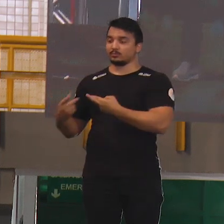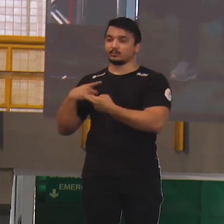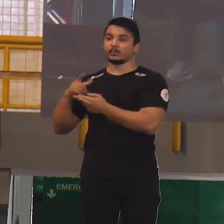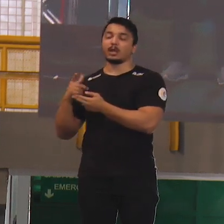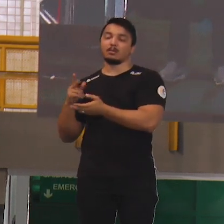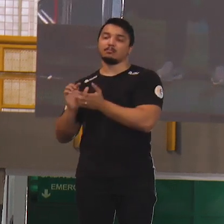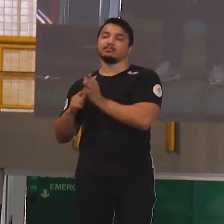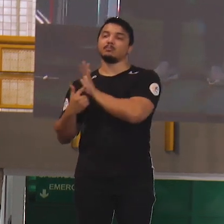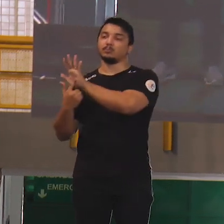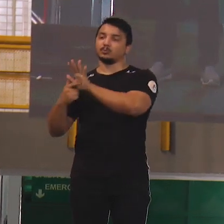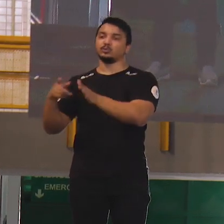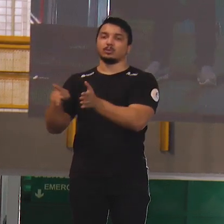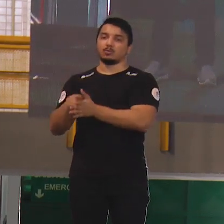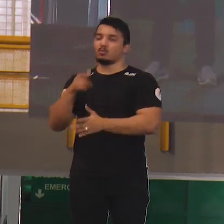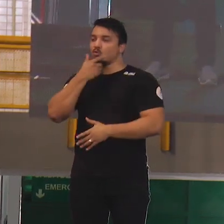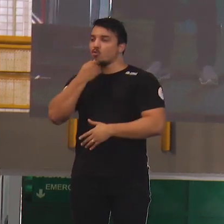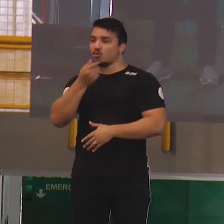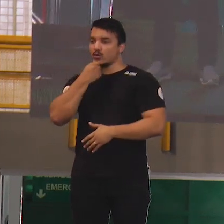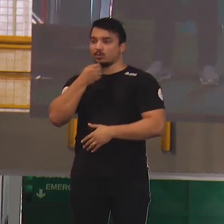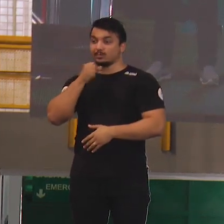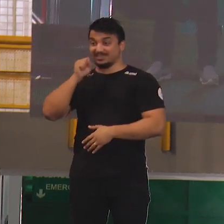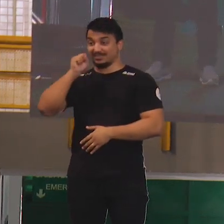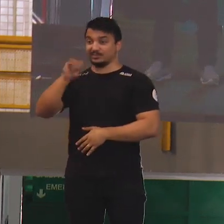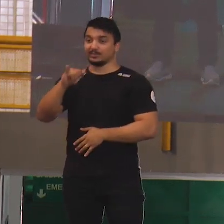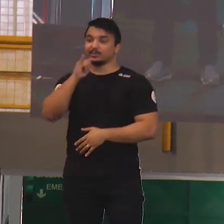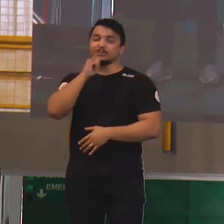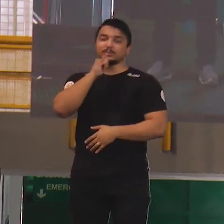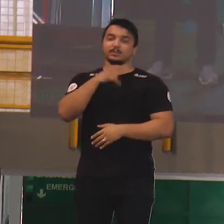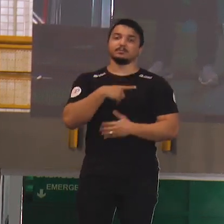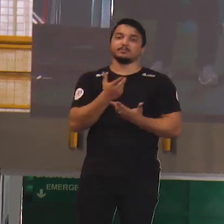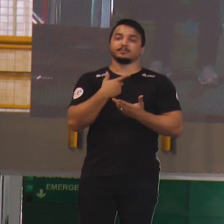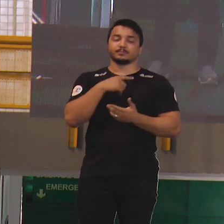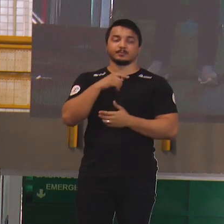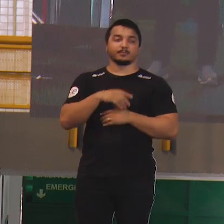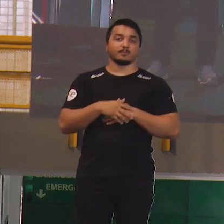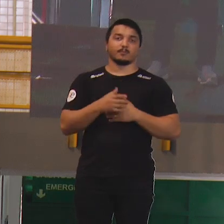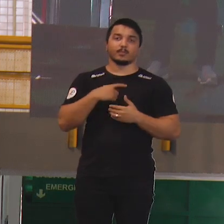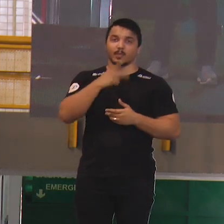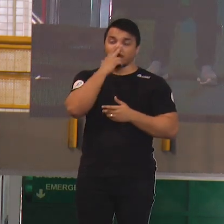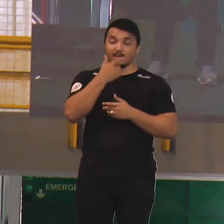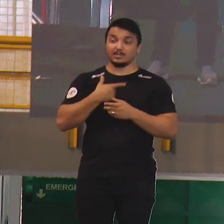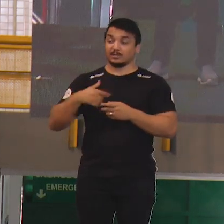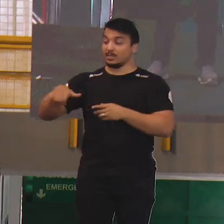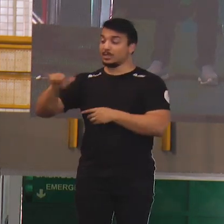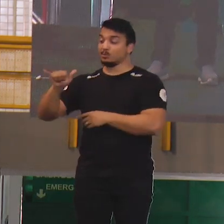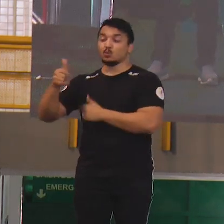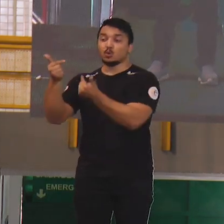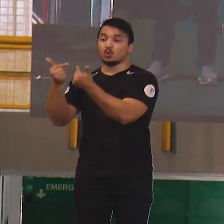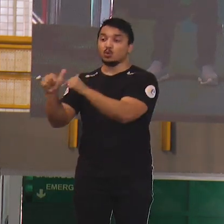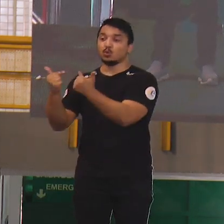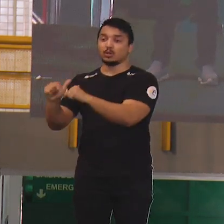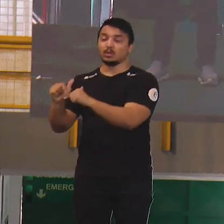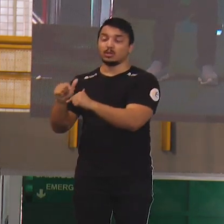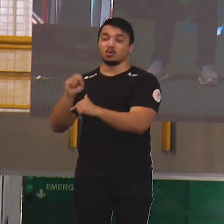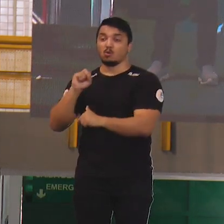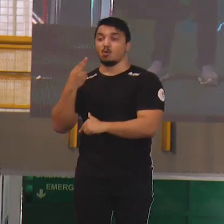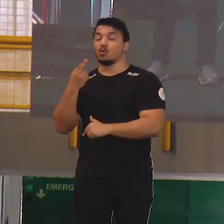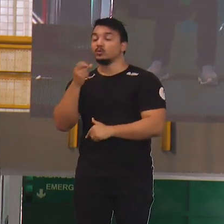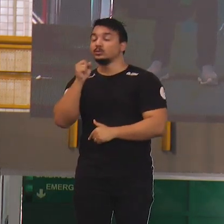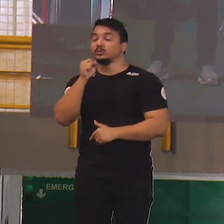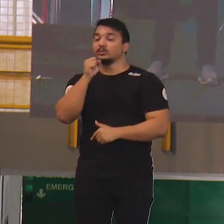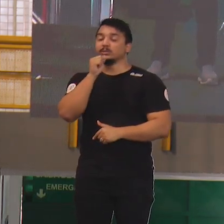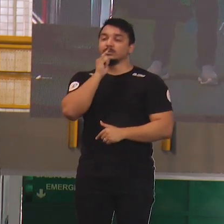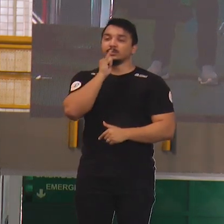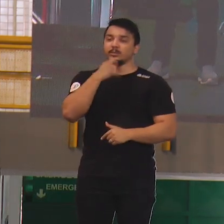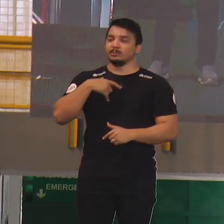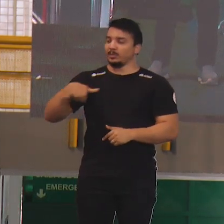masculino aconteça. Se você tem uma ideia, se não tiver o cromossomo Y, ou então se o cromossomo Y por algum